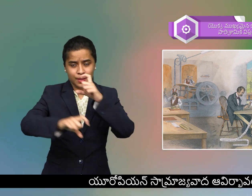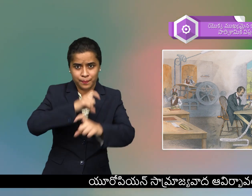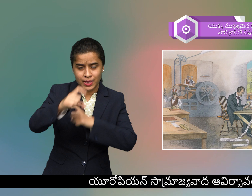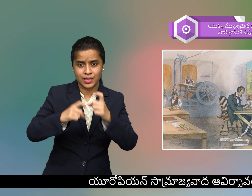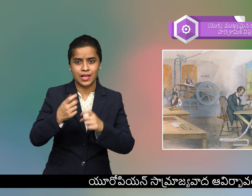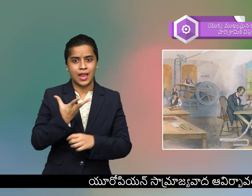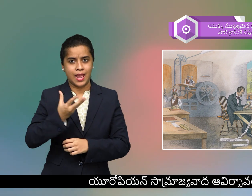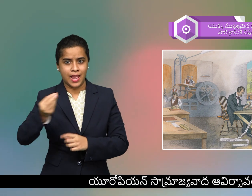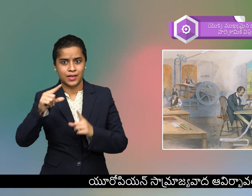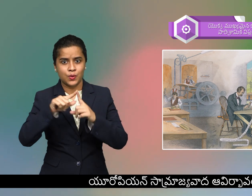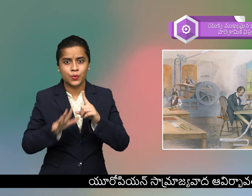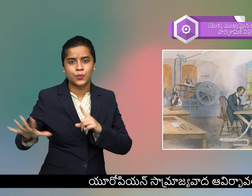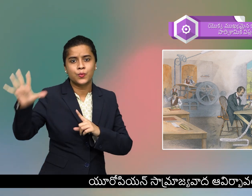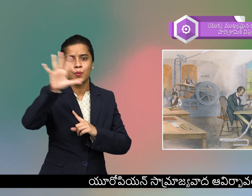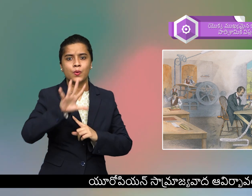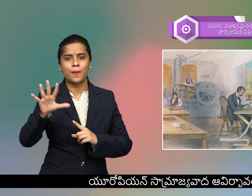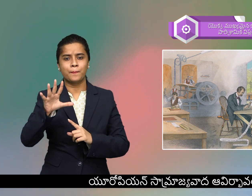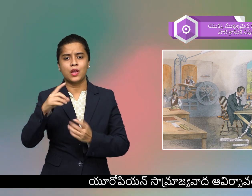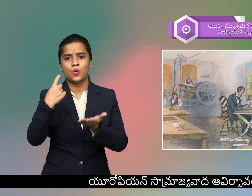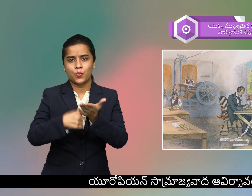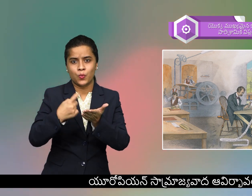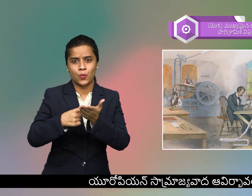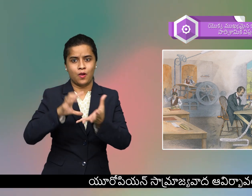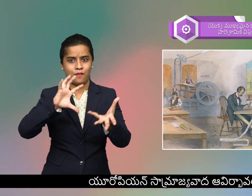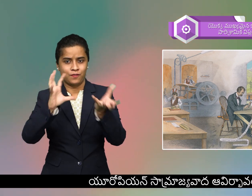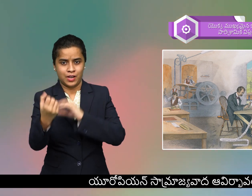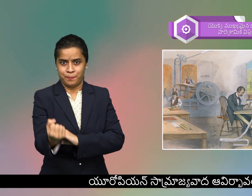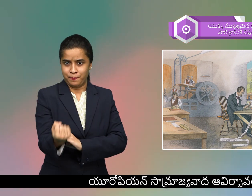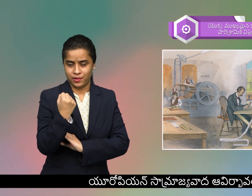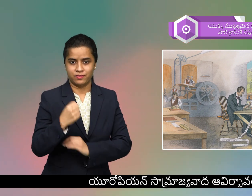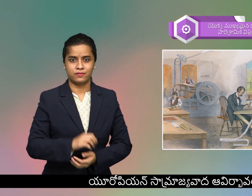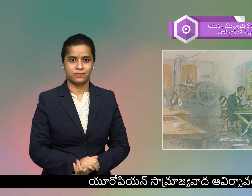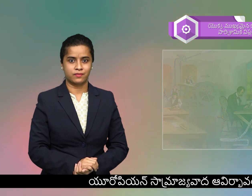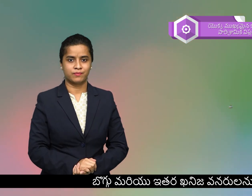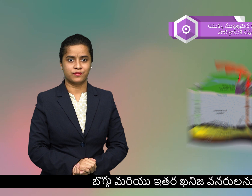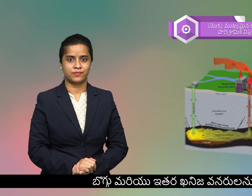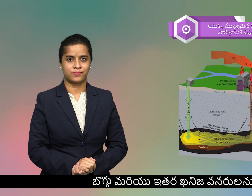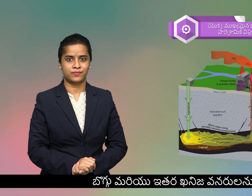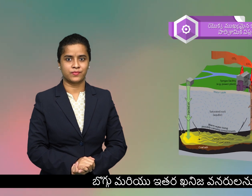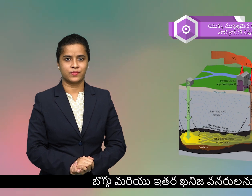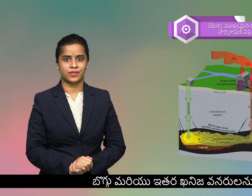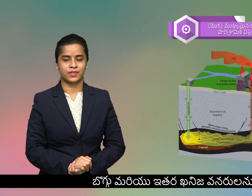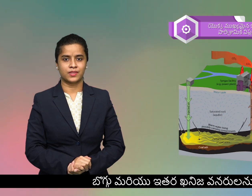ఆవిర్భావం, బొగ్గు మరియు ఇతర